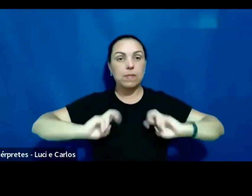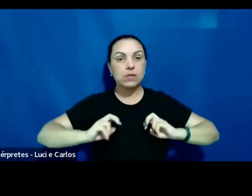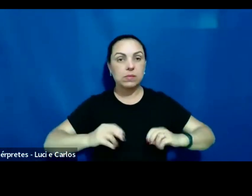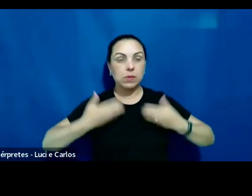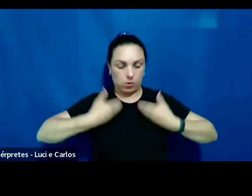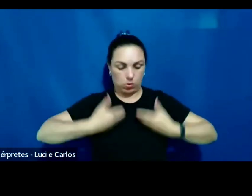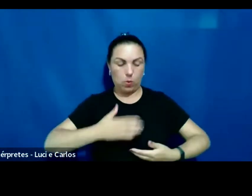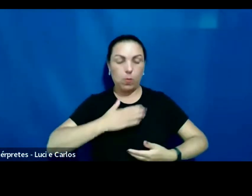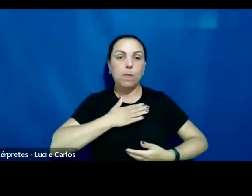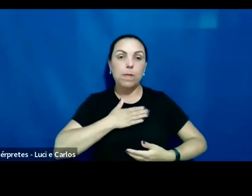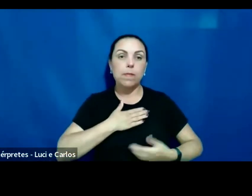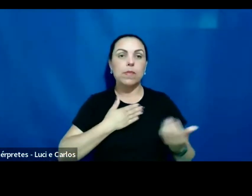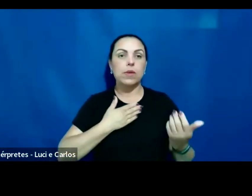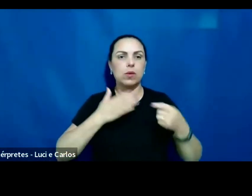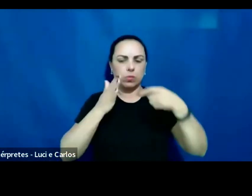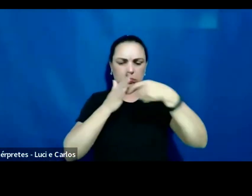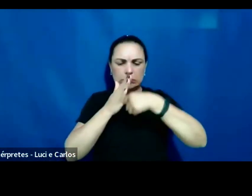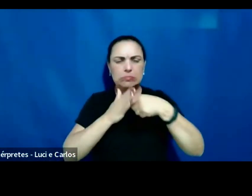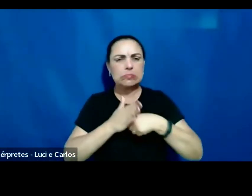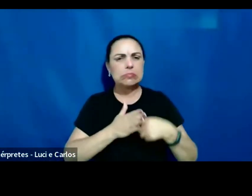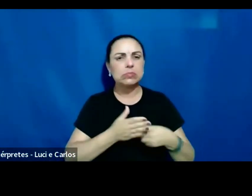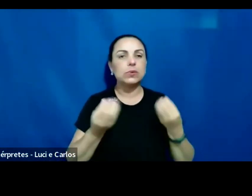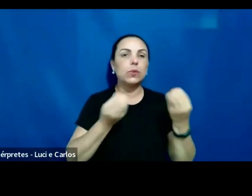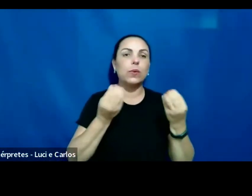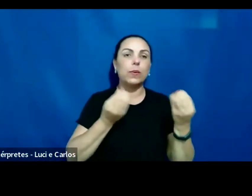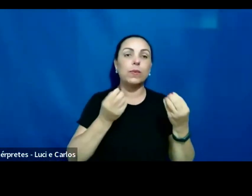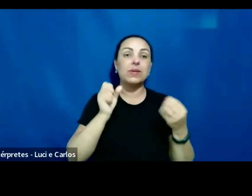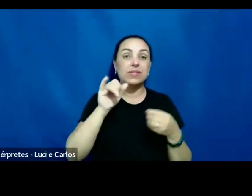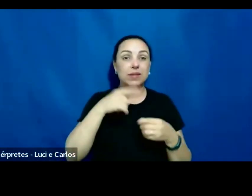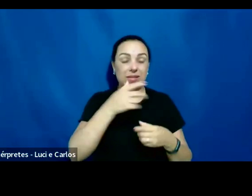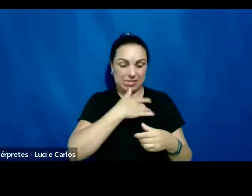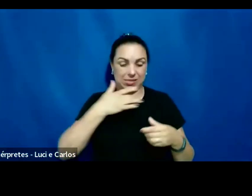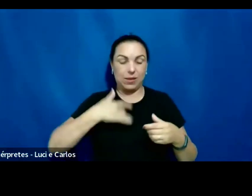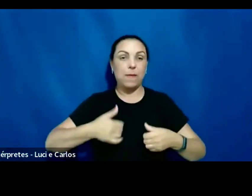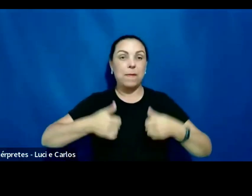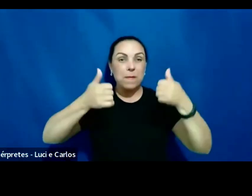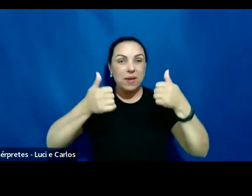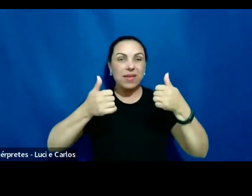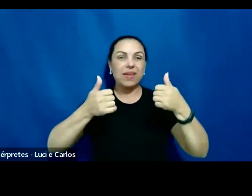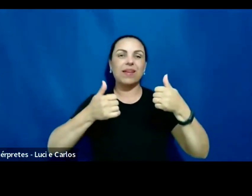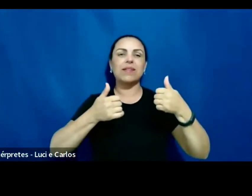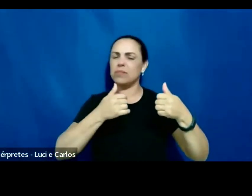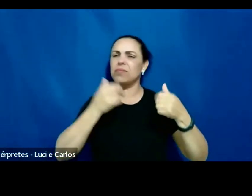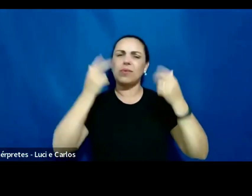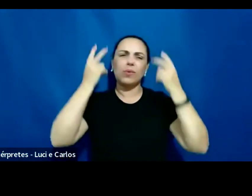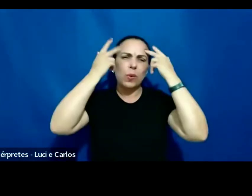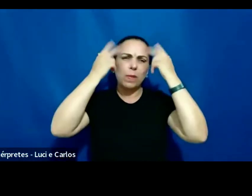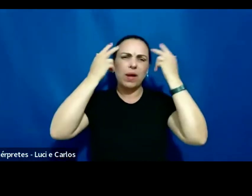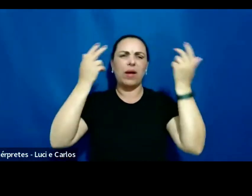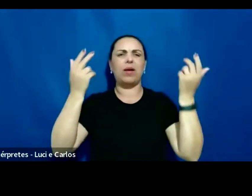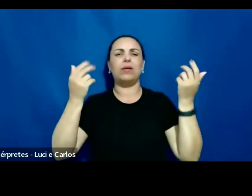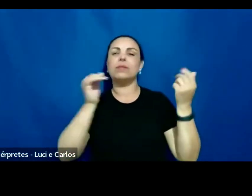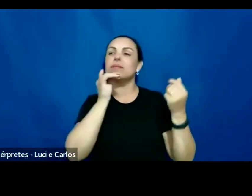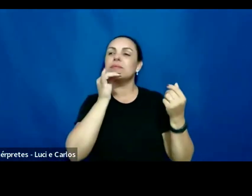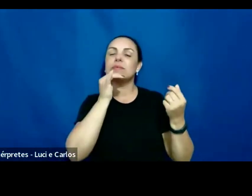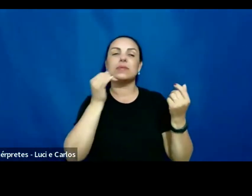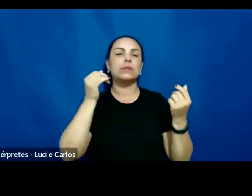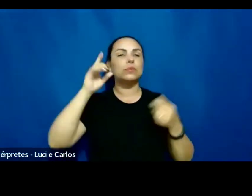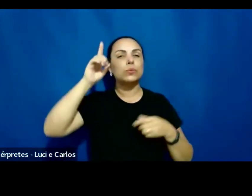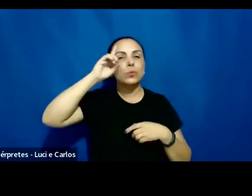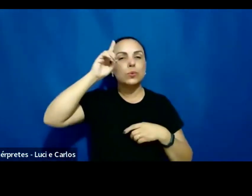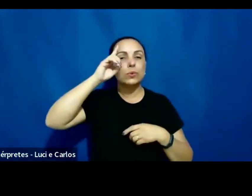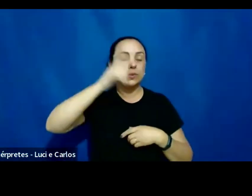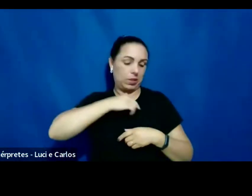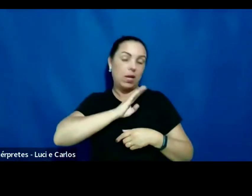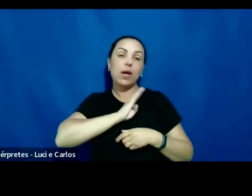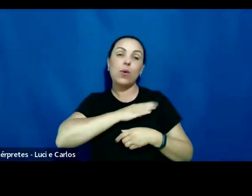Um organismo saudável não sente nada. Está sempre funcionando normal. Por exemplo, um coração